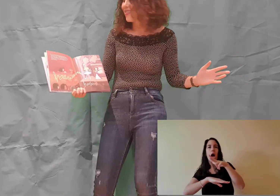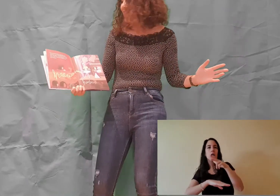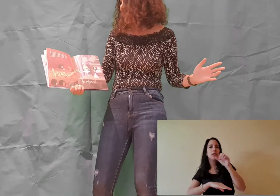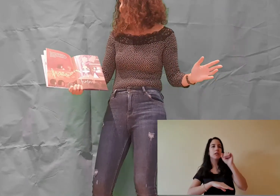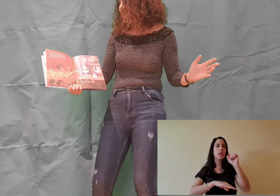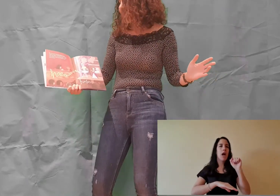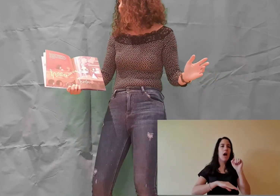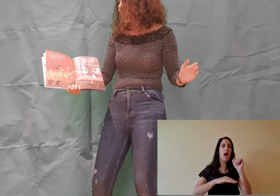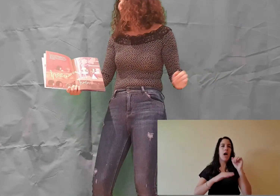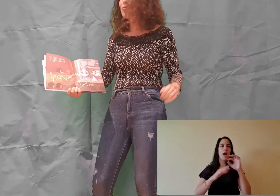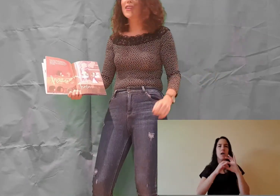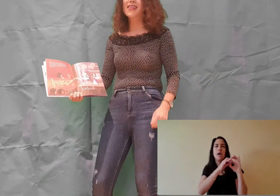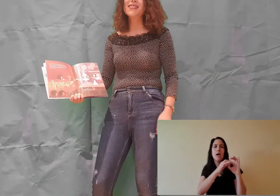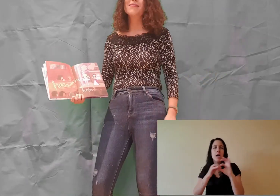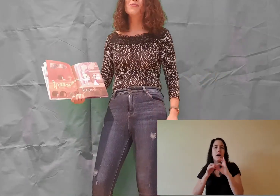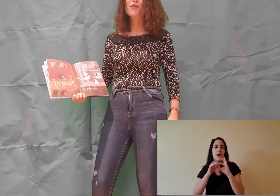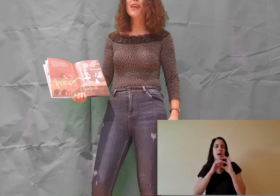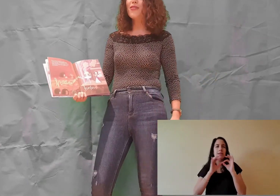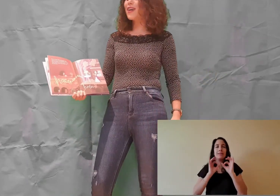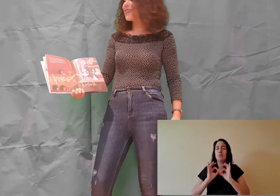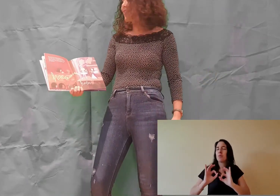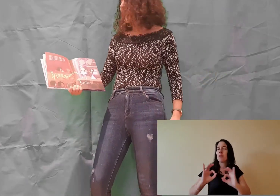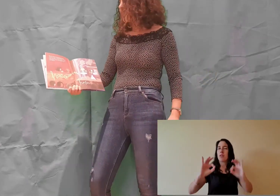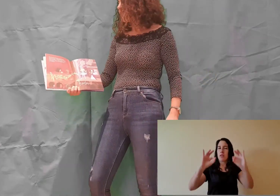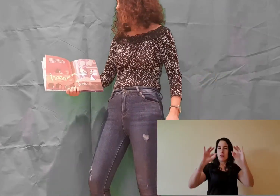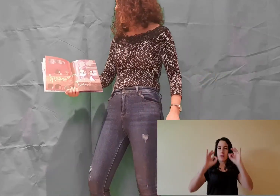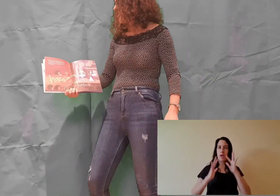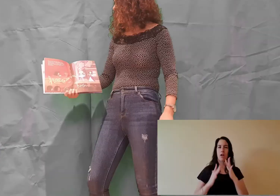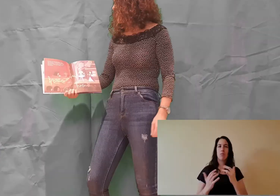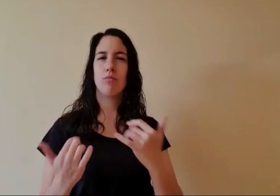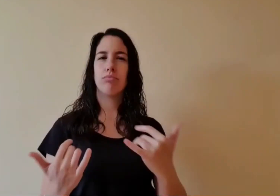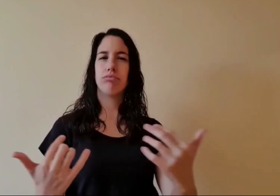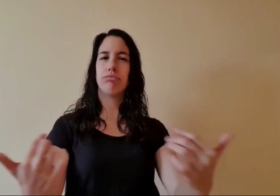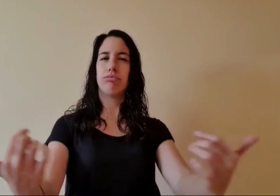especial. Juntas pudieron cantar.